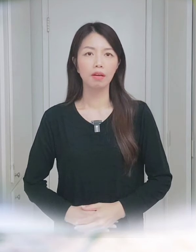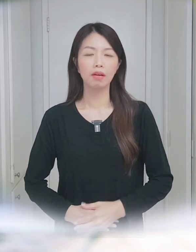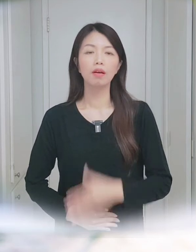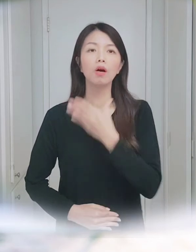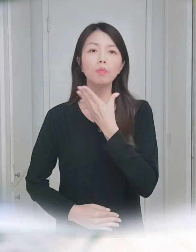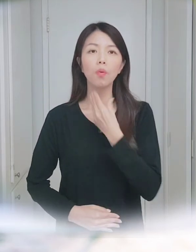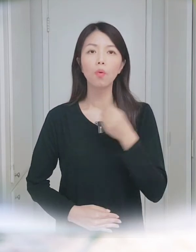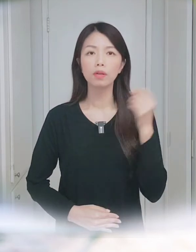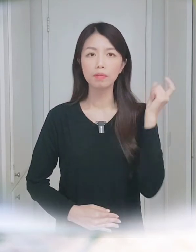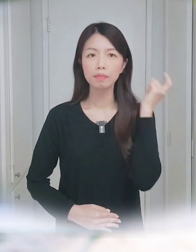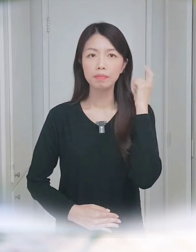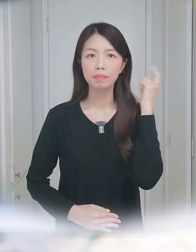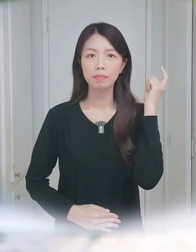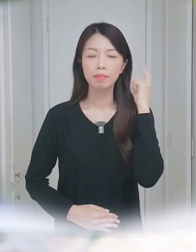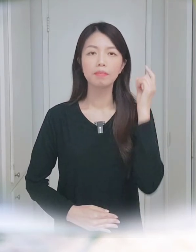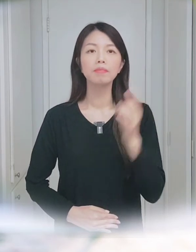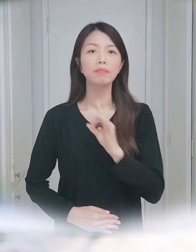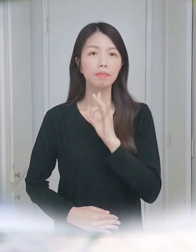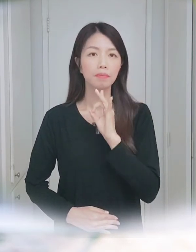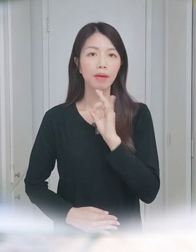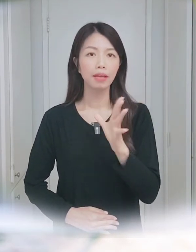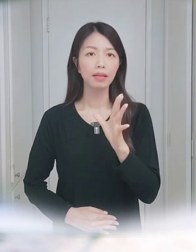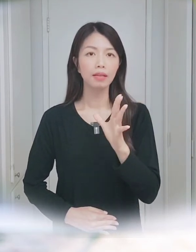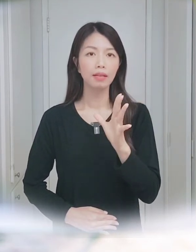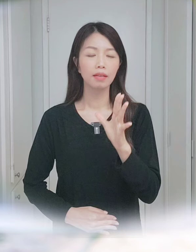되면은 복음만